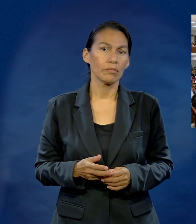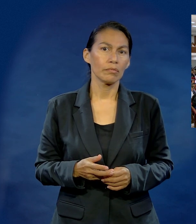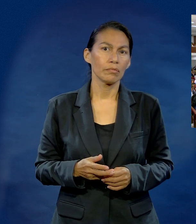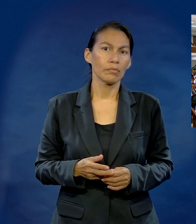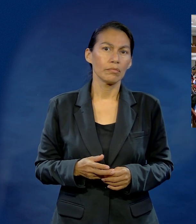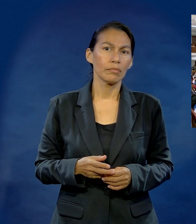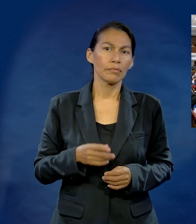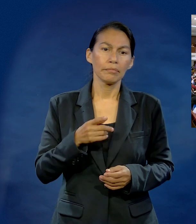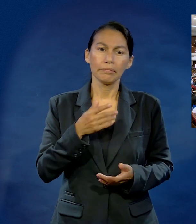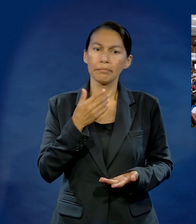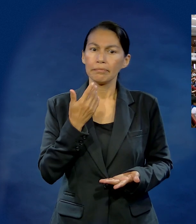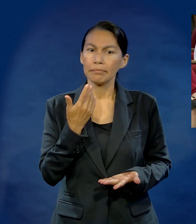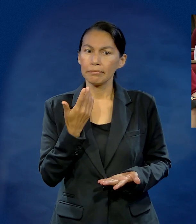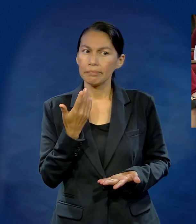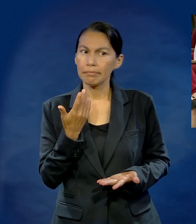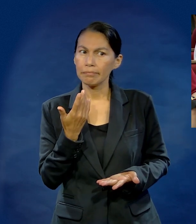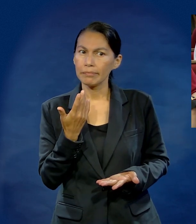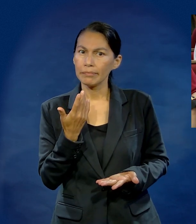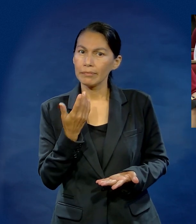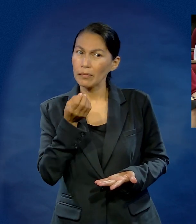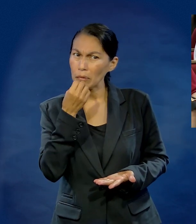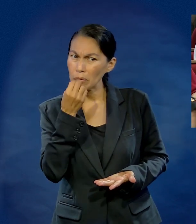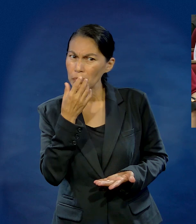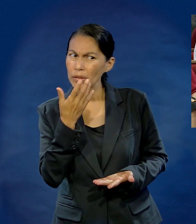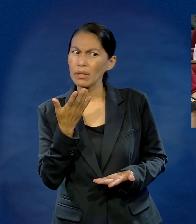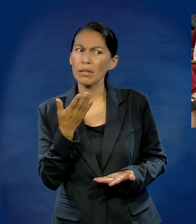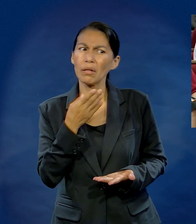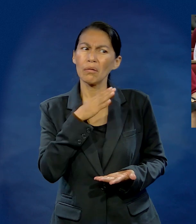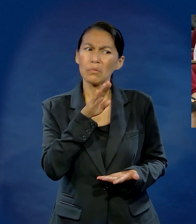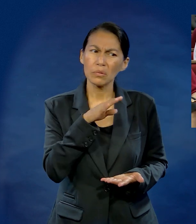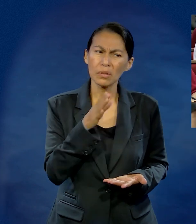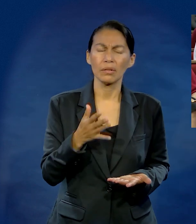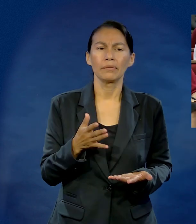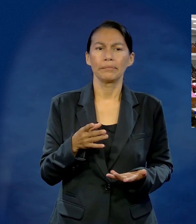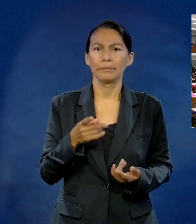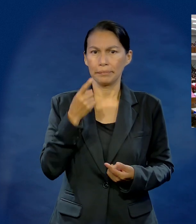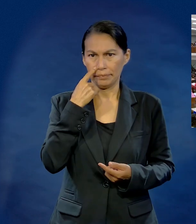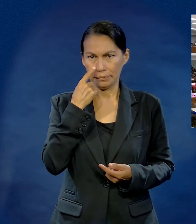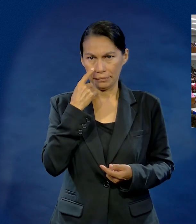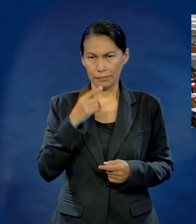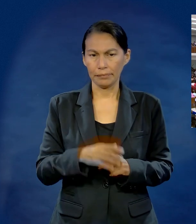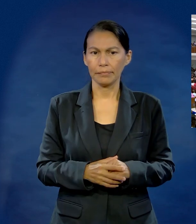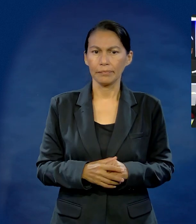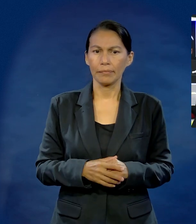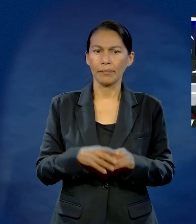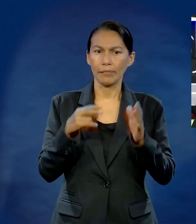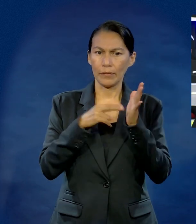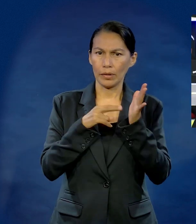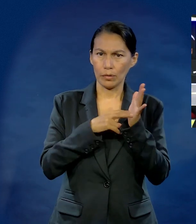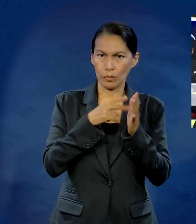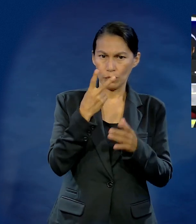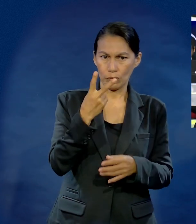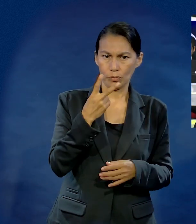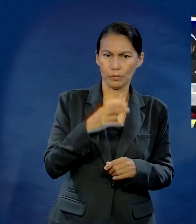ellos resolvían las cosas. Pero David, que tenía un corazón conforme al del Señor, dice, no, tranquilos, vamos a hacer las cosas